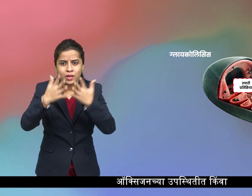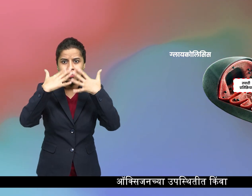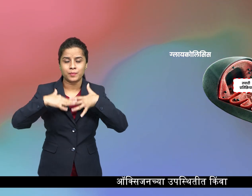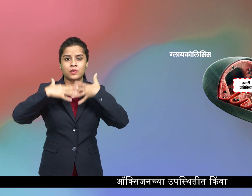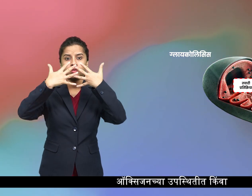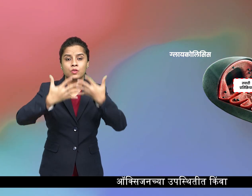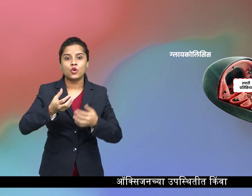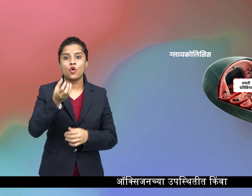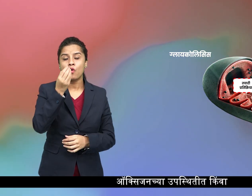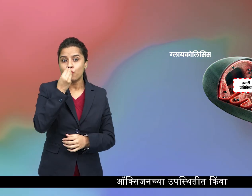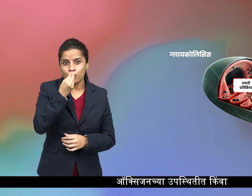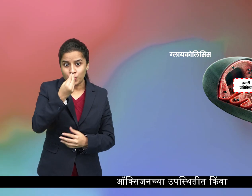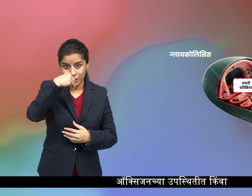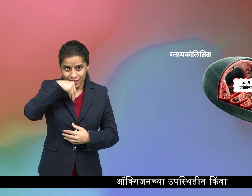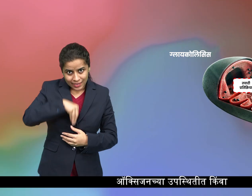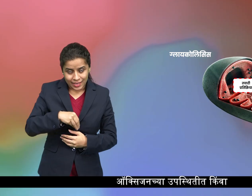ऑक्सिजनच्या उपस्थितीत किंवा